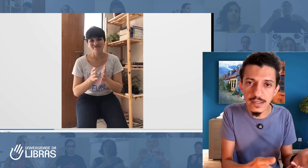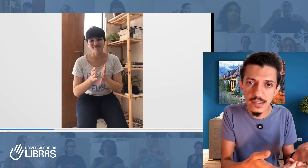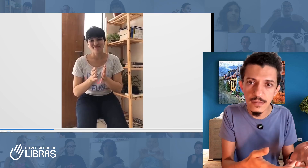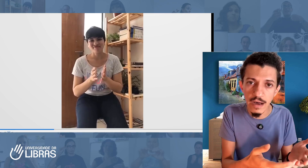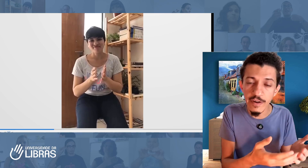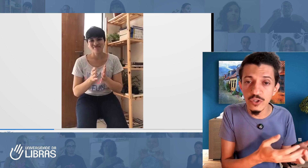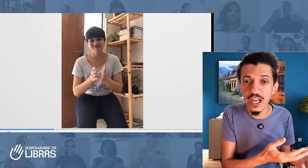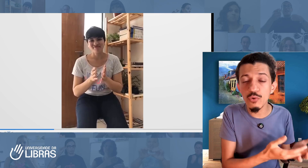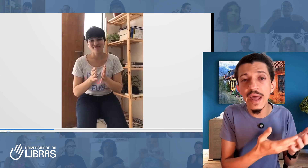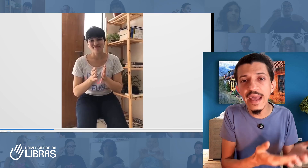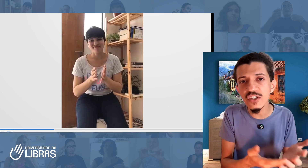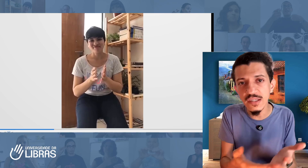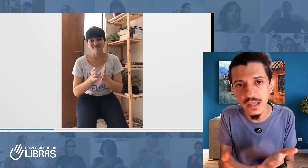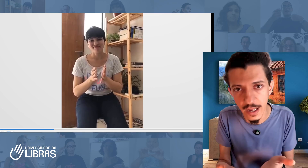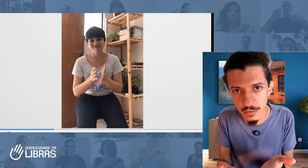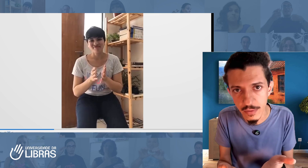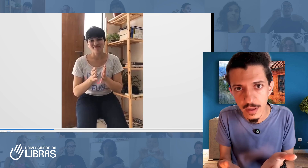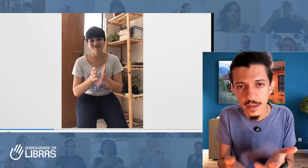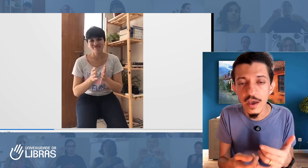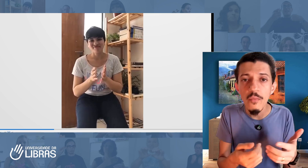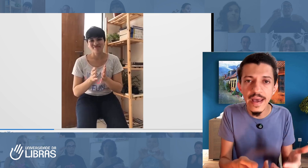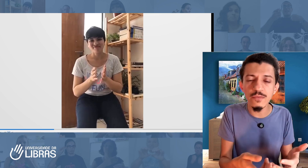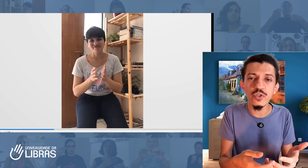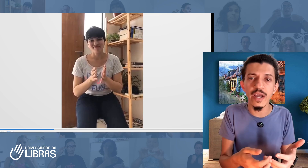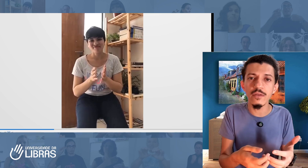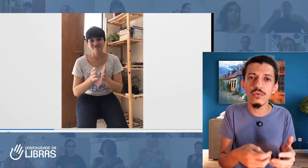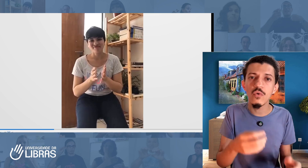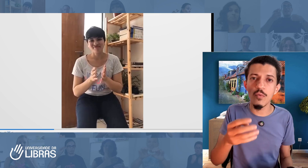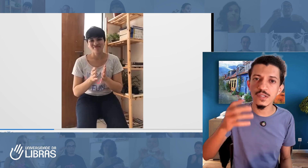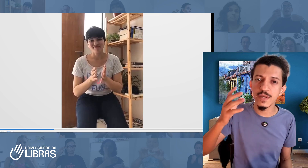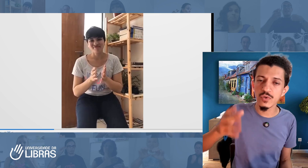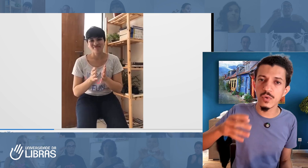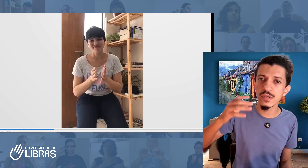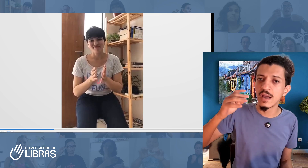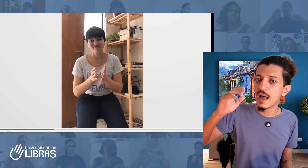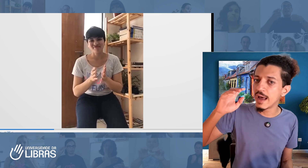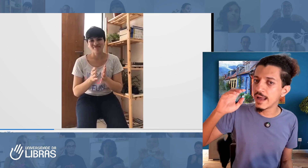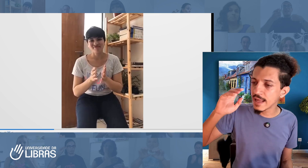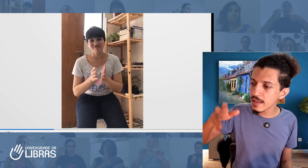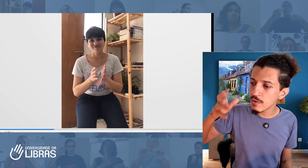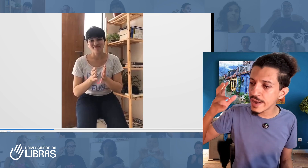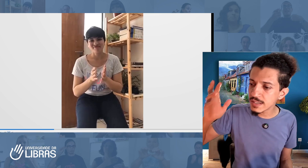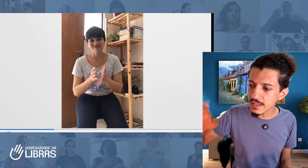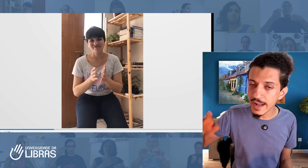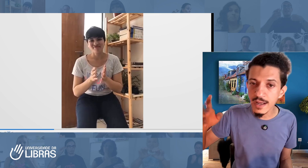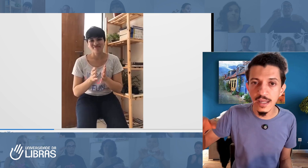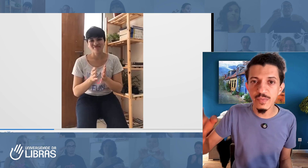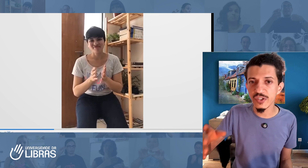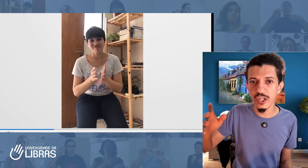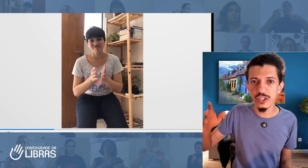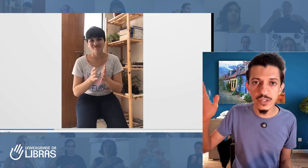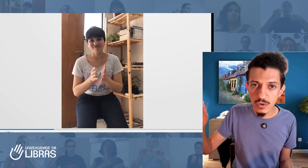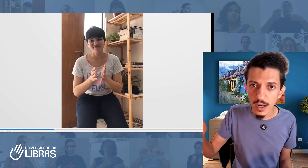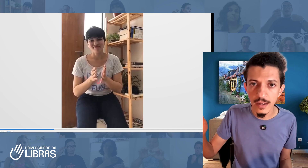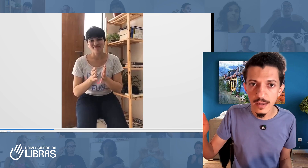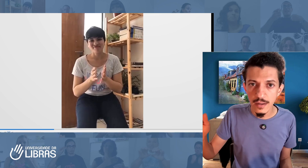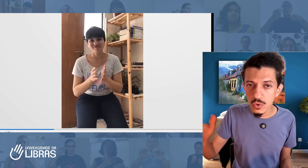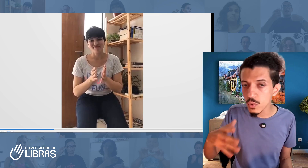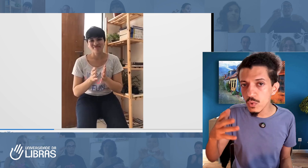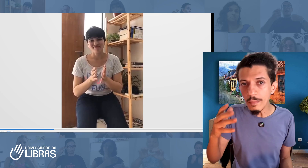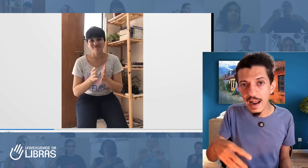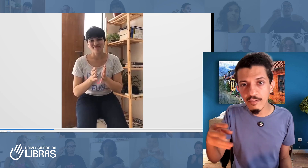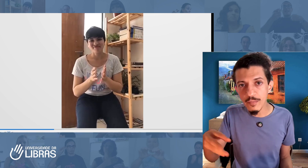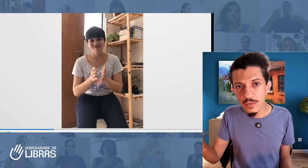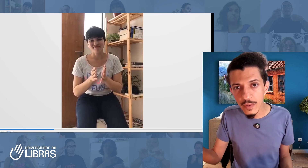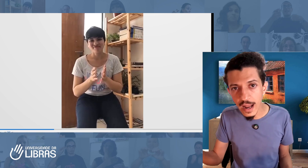que eles ensinavam era um jeito engessado, que é o mesmo jeito como as pessoas tentam ensinar inglês pra gente na escola.